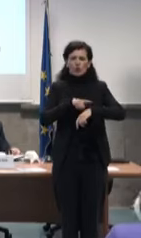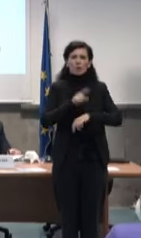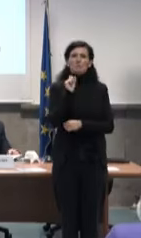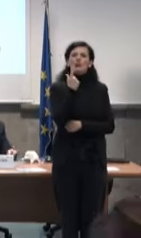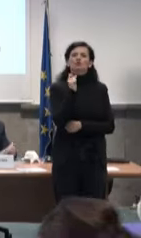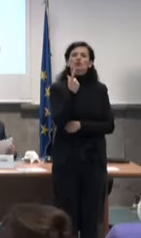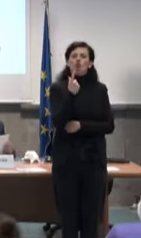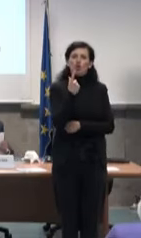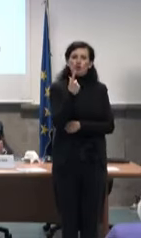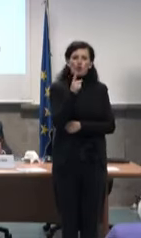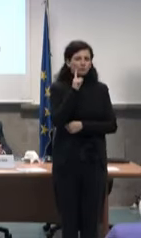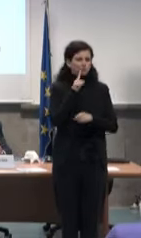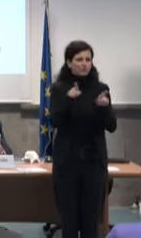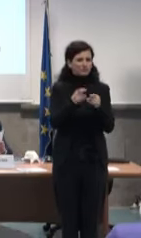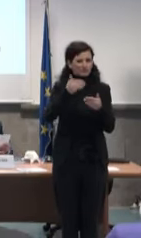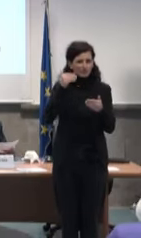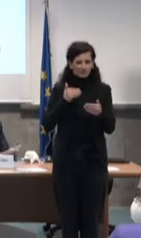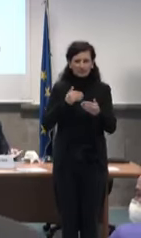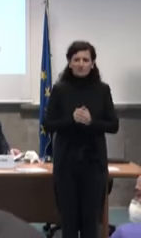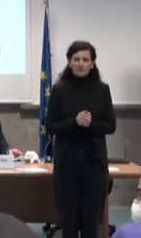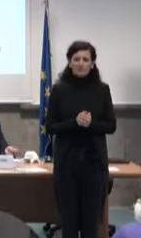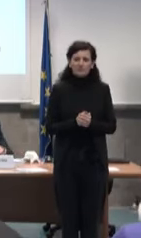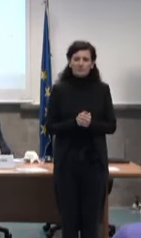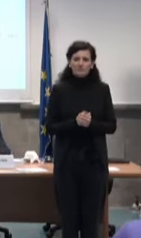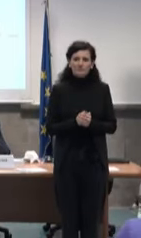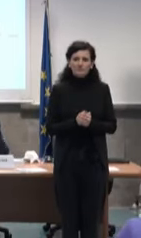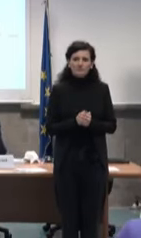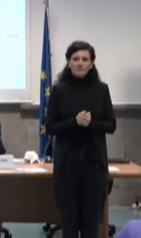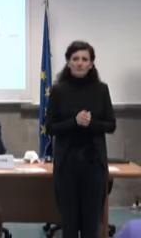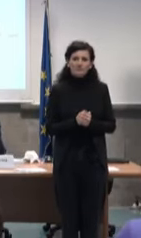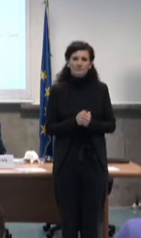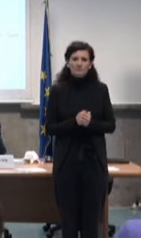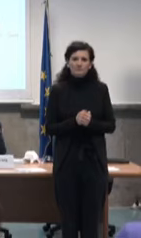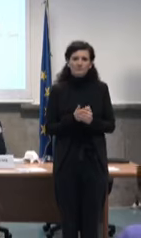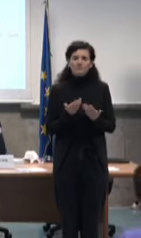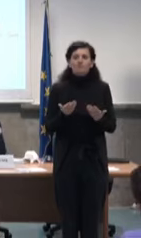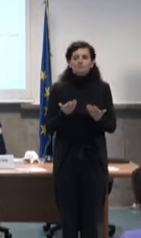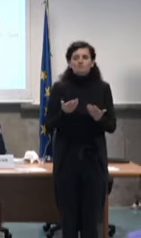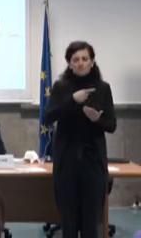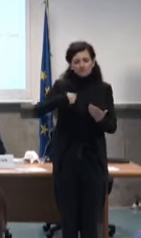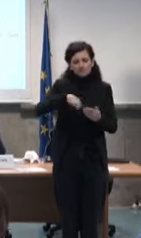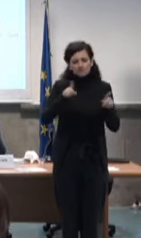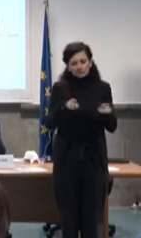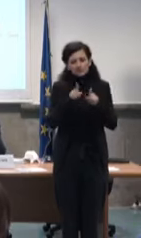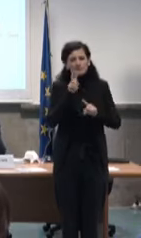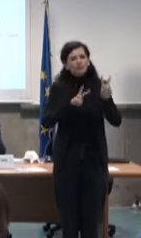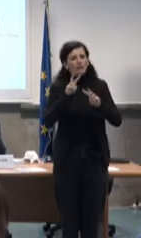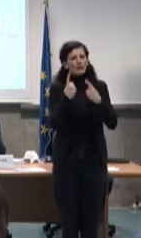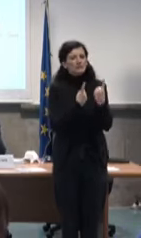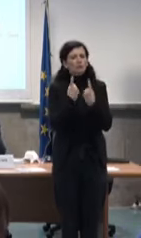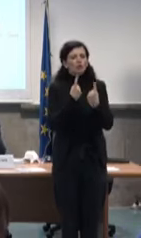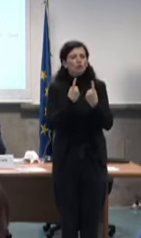12 anche noi stiamo apprendendo trovandola formato migliore per poter comunicare